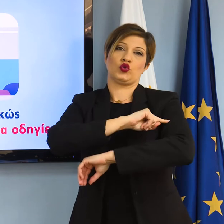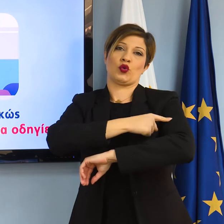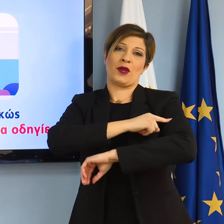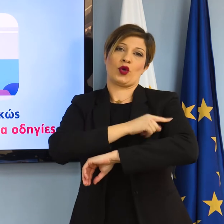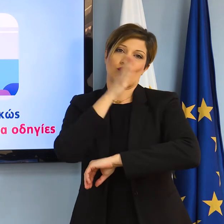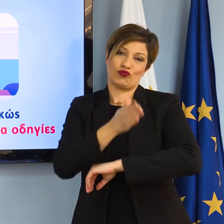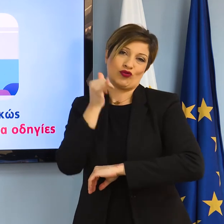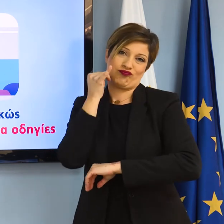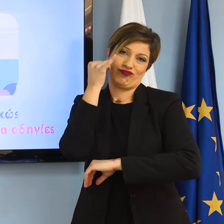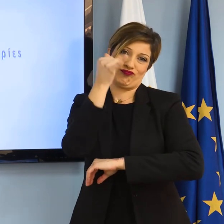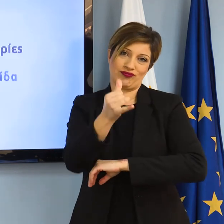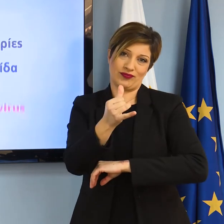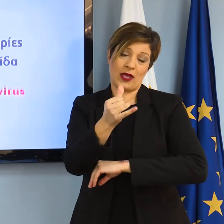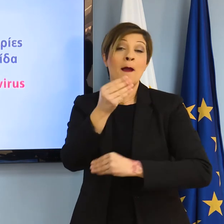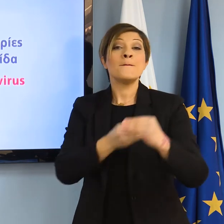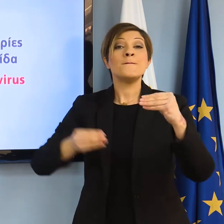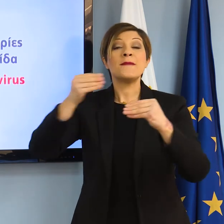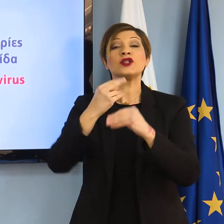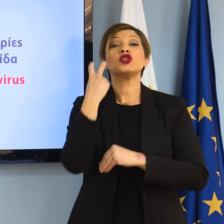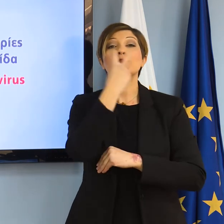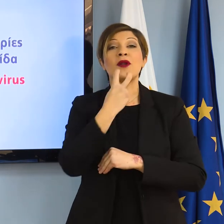για οδηγίες. Για περισσότερες πληροφορίες,